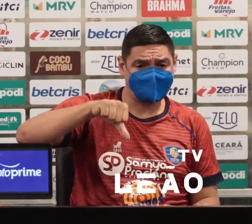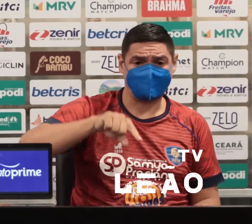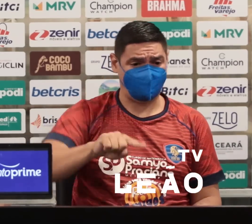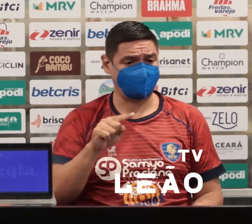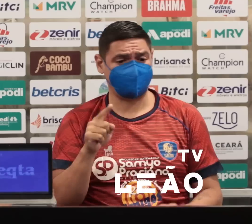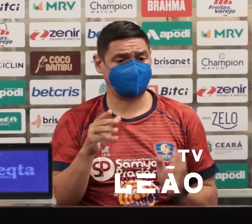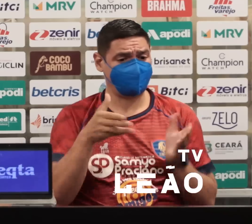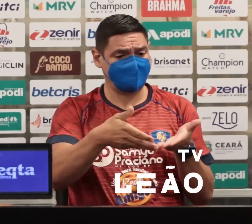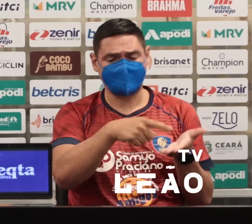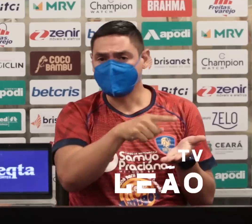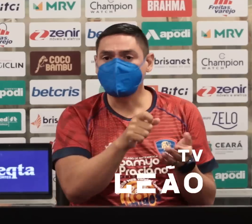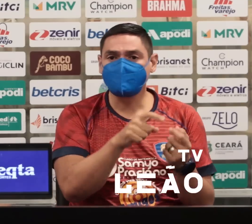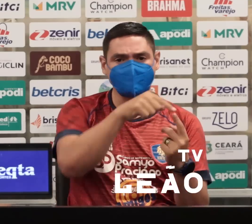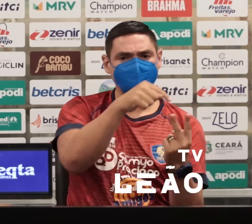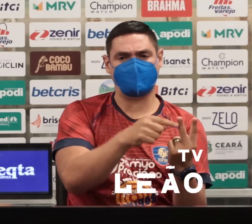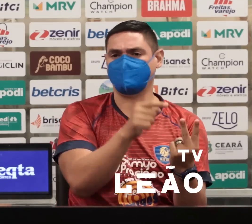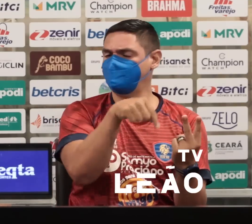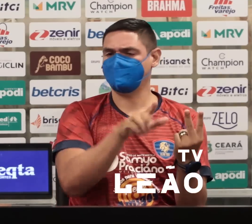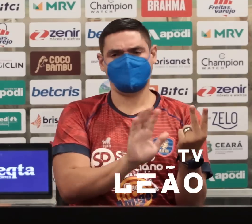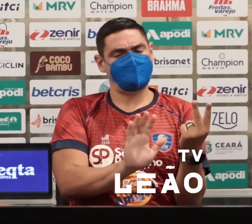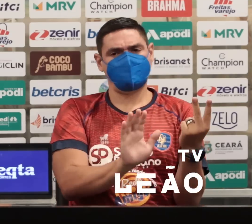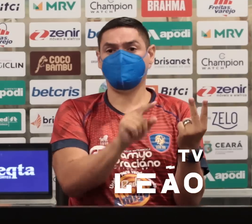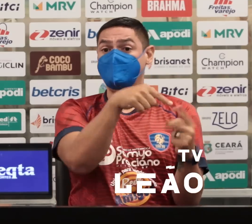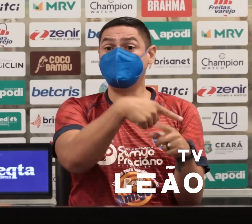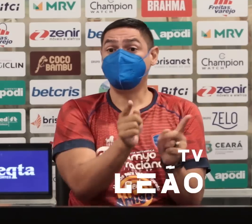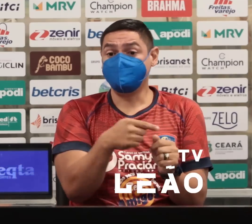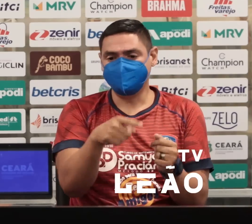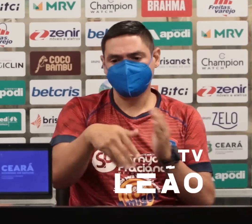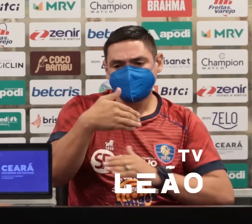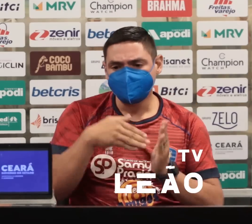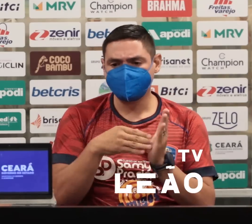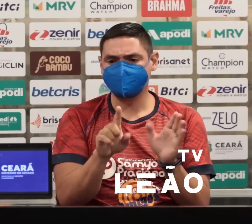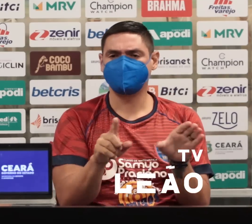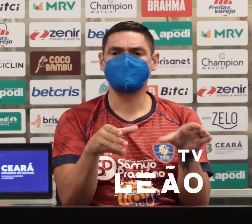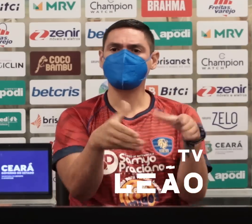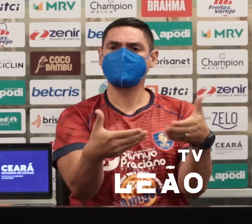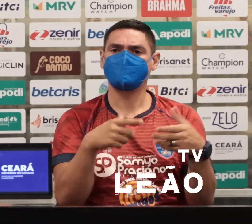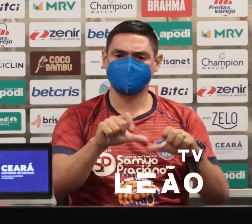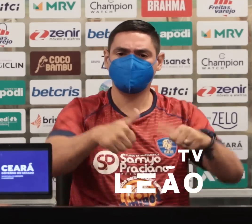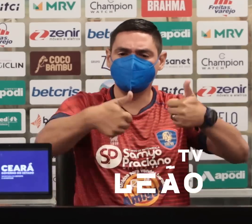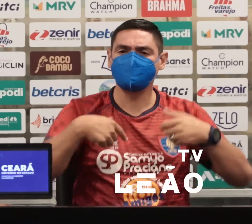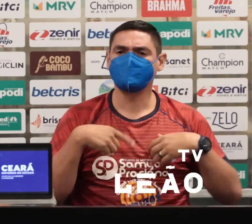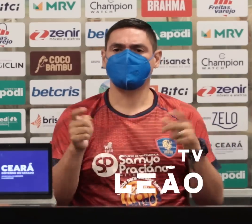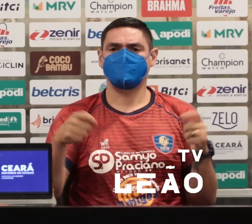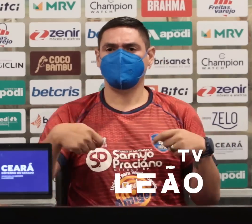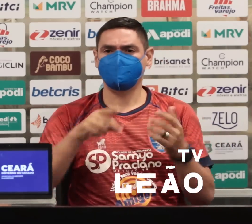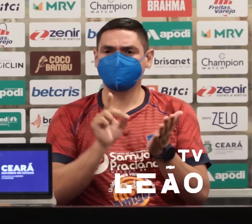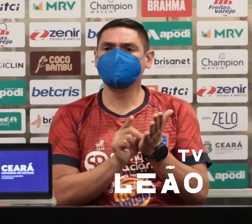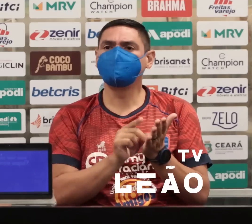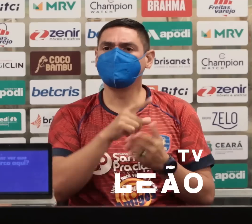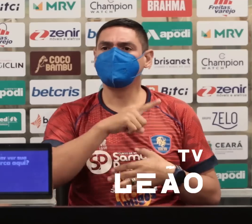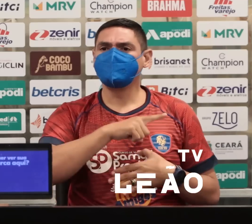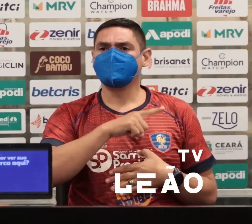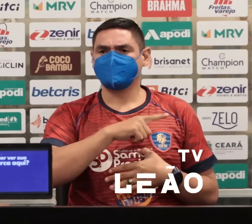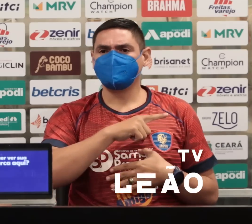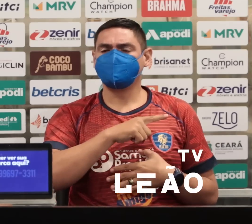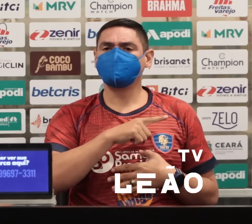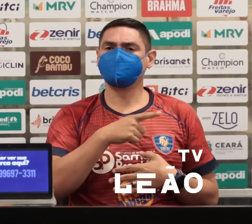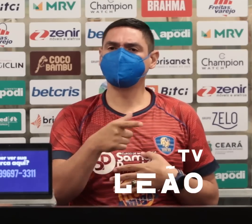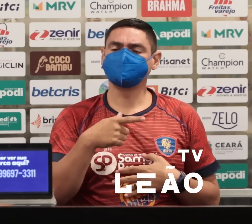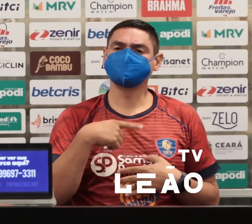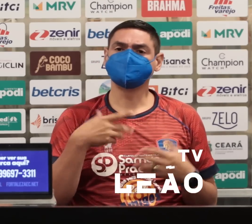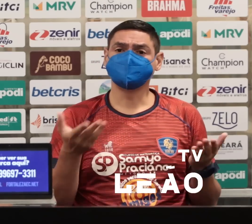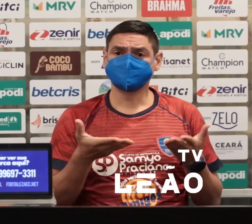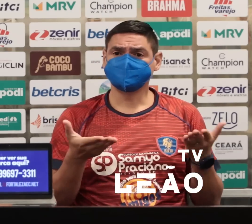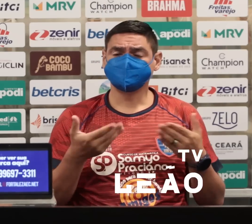en dos jugadores, sino levantar todos nuestro nivel, para que esos jugadores también sean